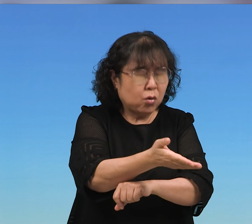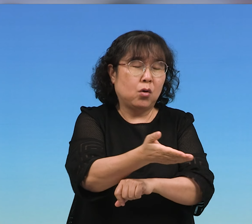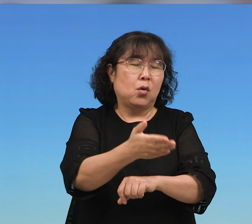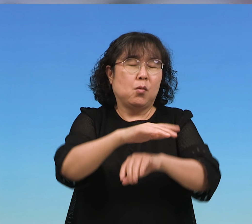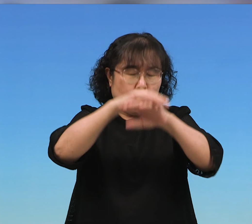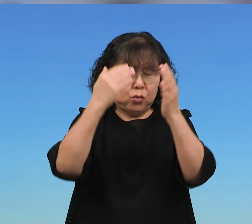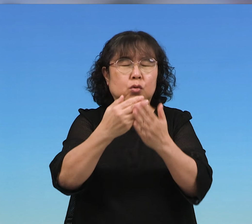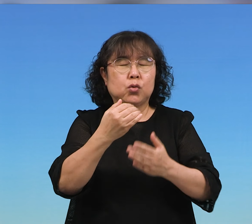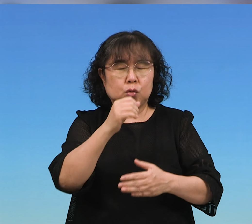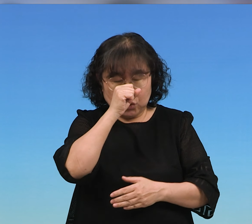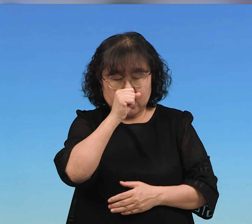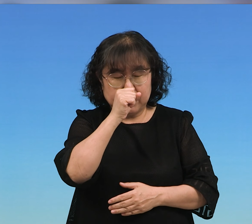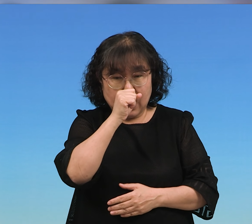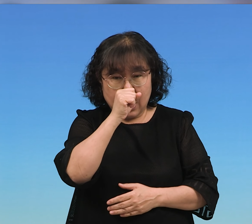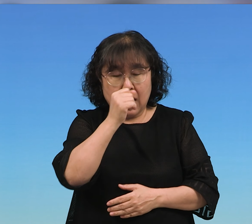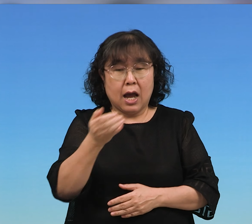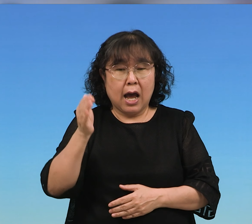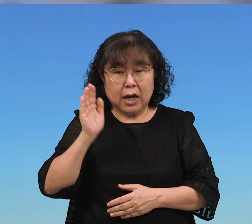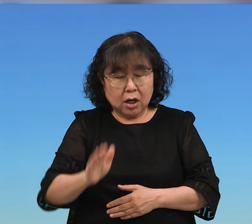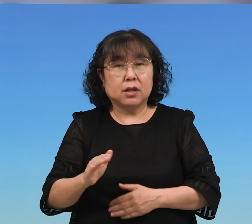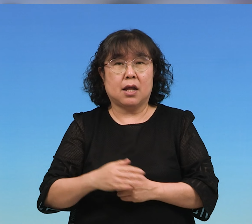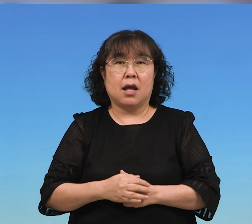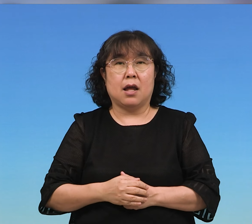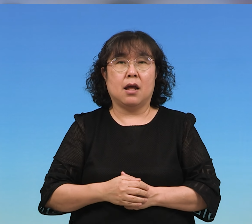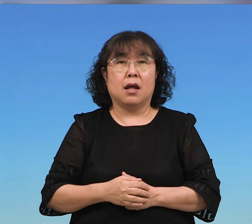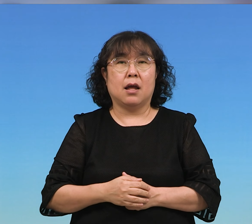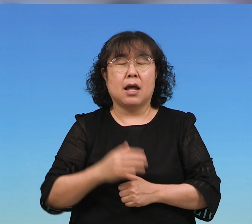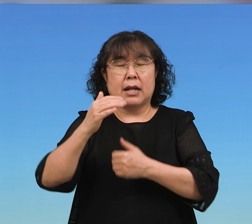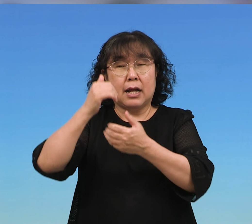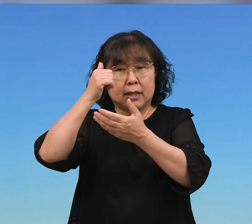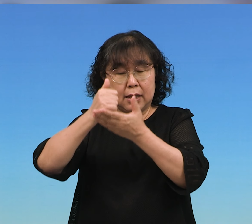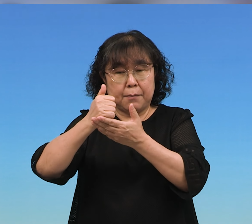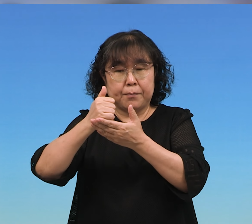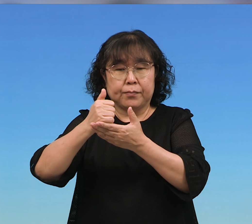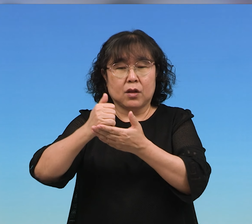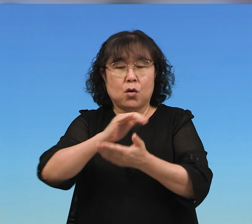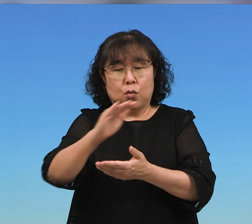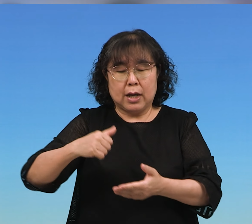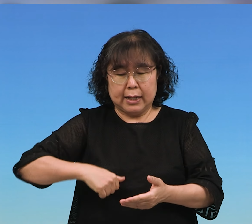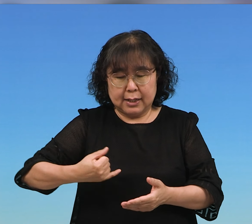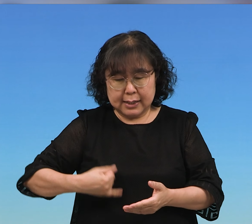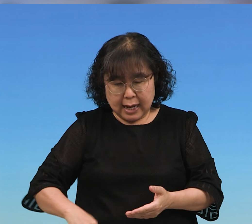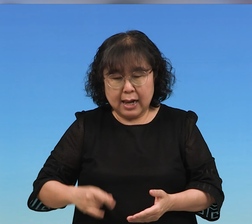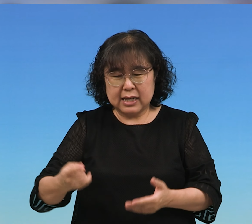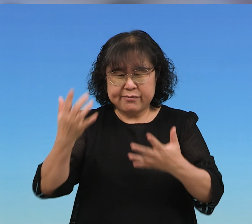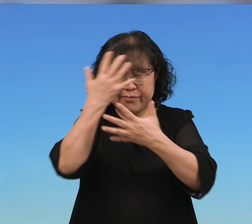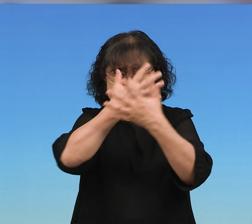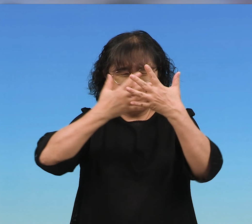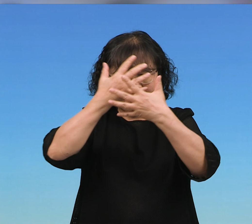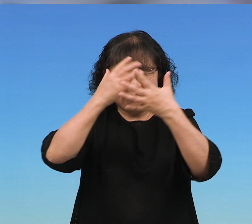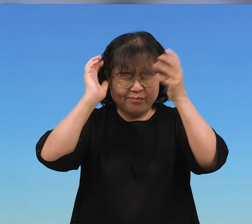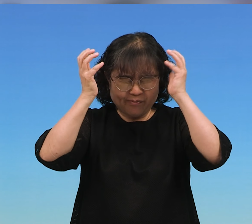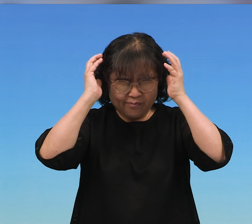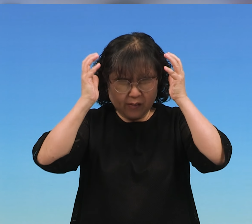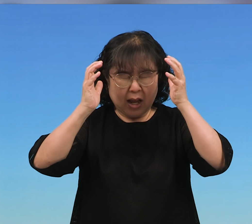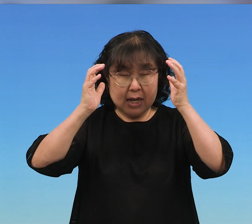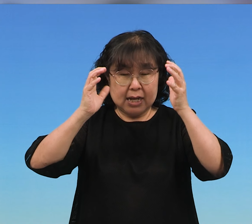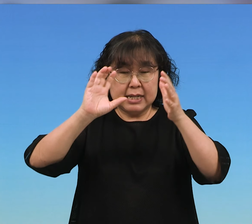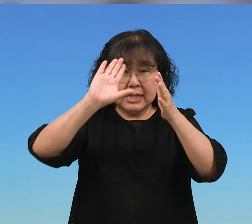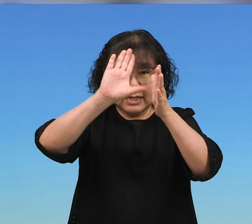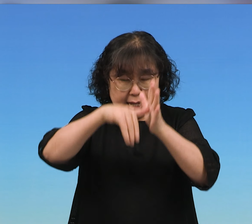다 하는 거 좋은데요 이 기도를 안 하시는 게 문제예요. 하나님 우리 아들 우리 딸 이 혼미한